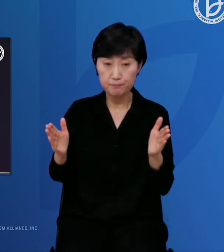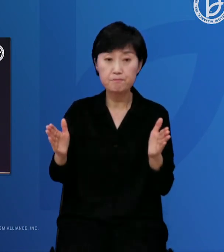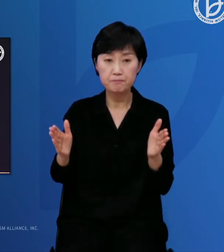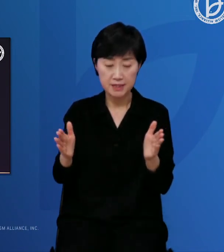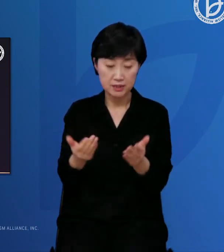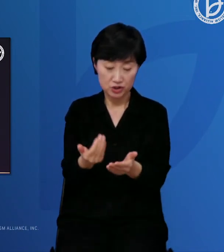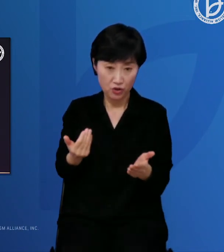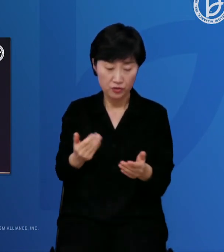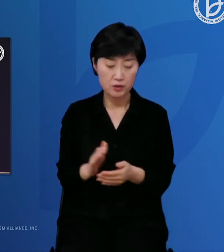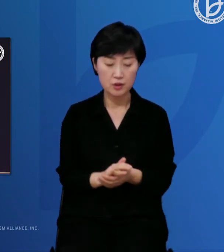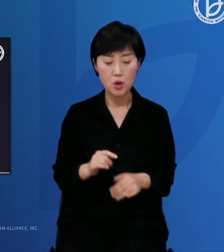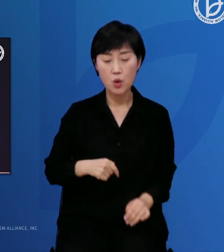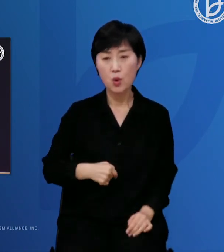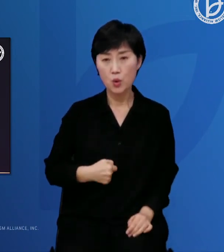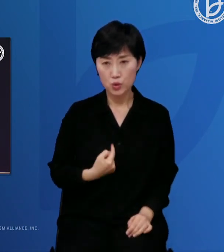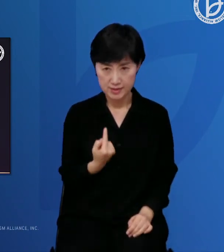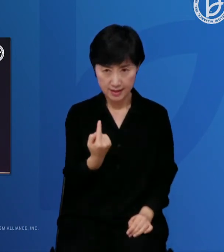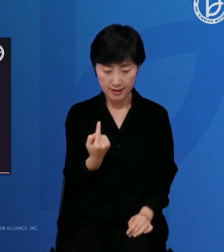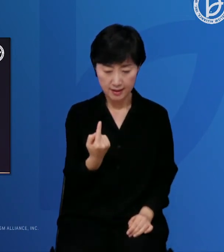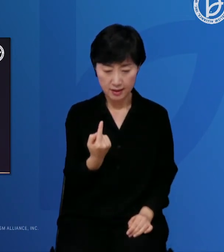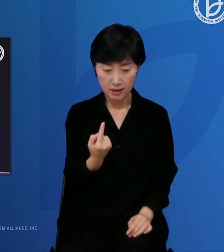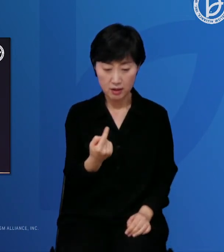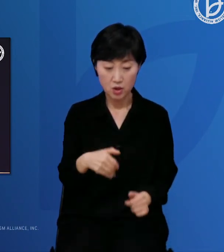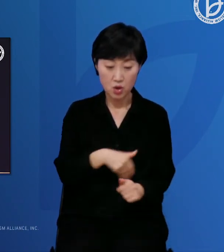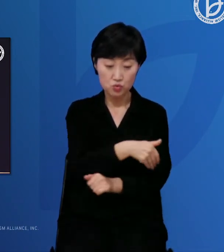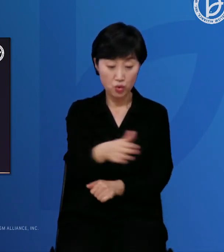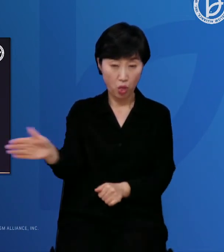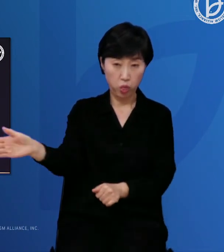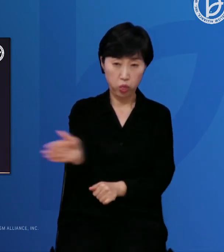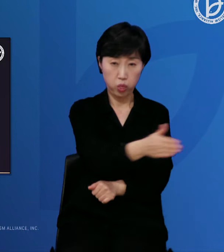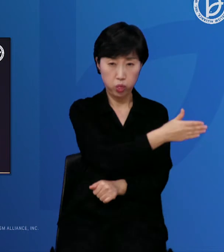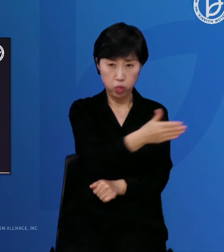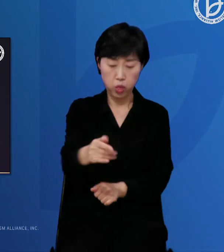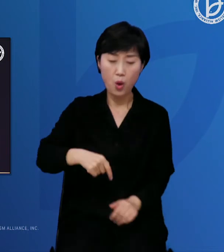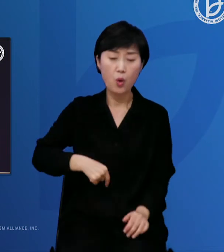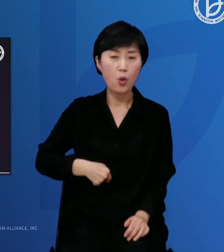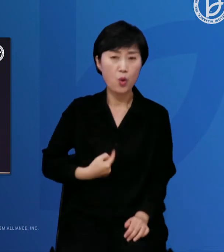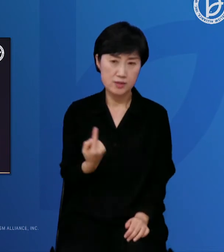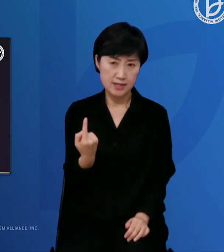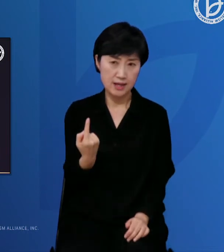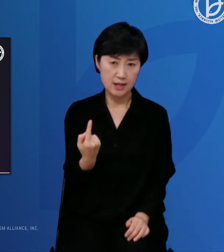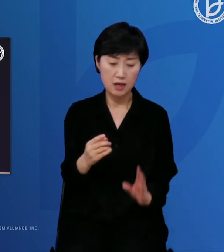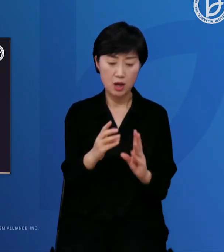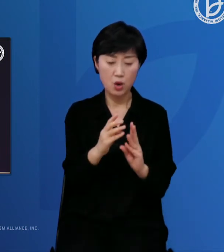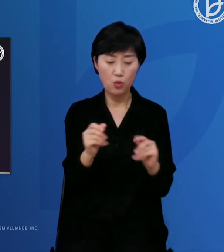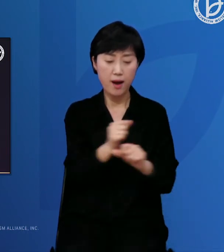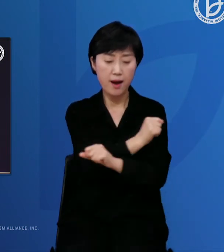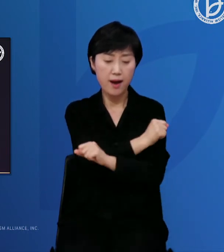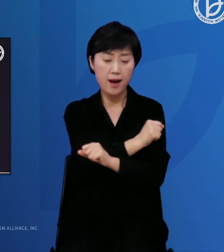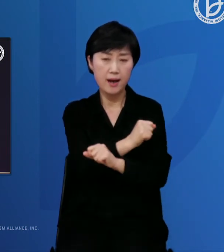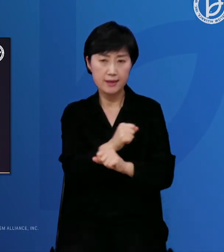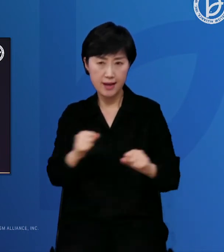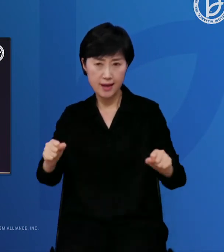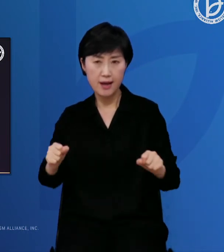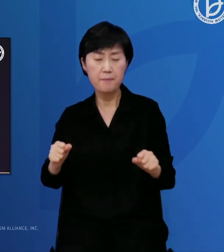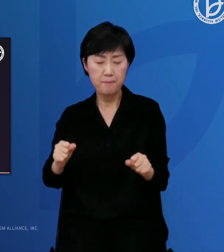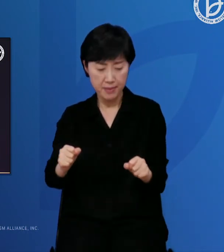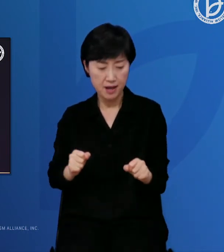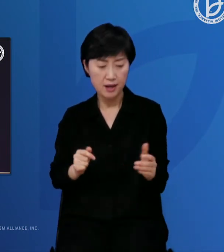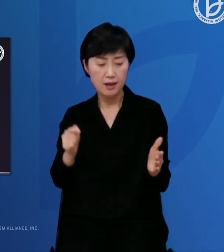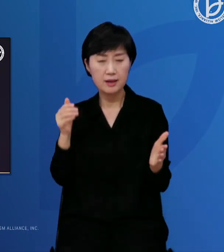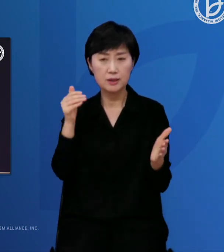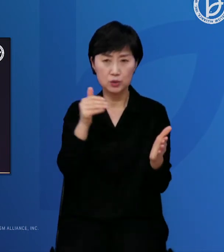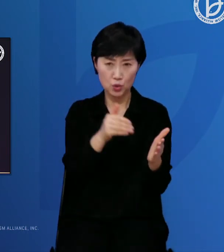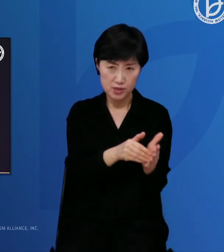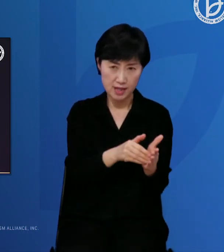혼자서 아무도 없이 혼자서 광야로 가신 겁니다. We see that Jesus, as he was beginning his ministry on the earth, by himself